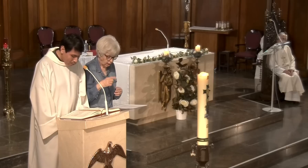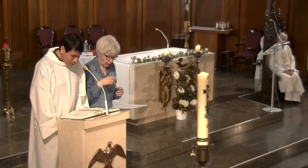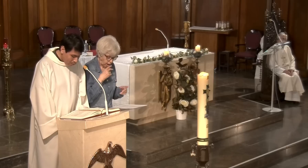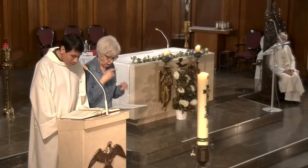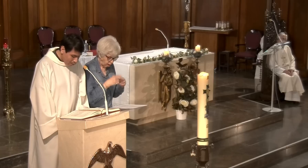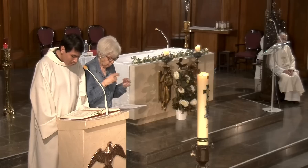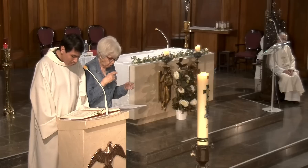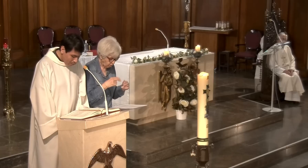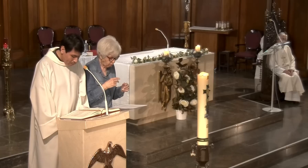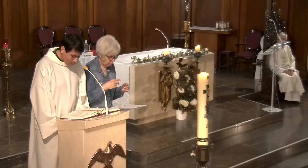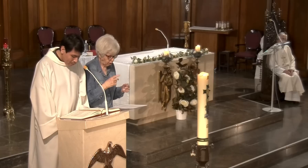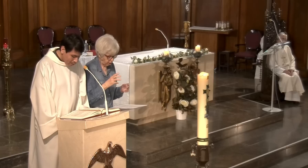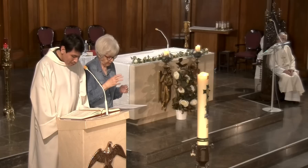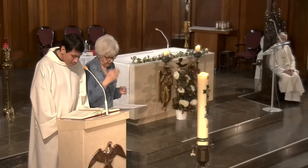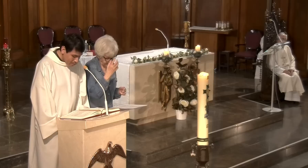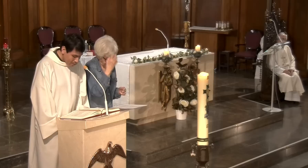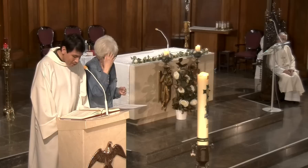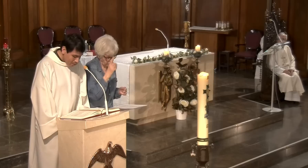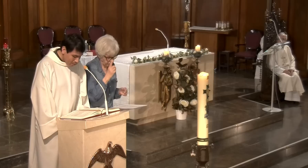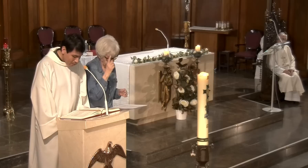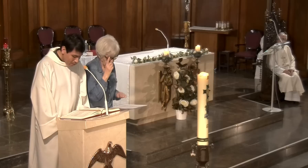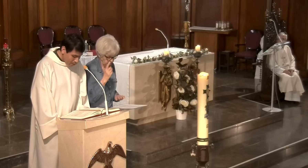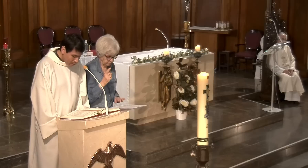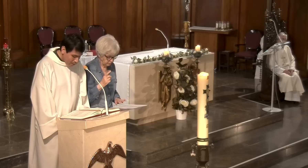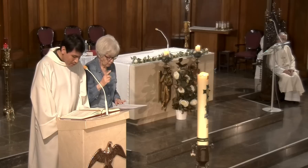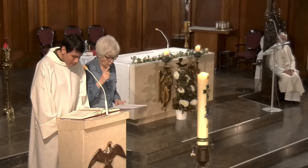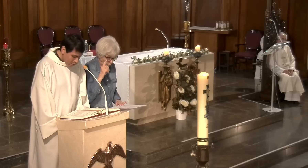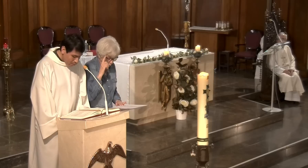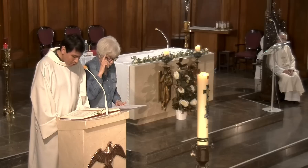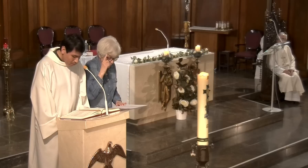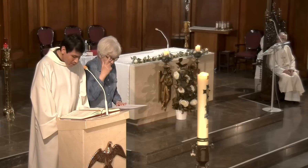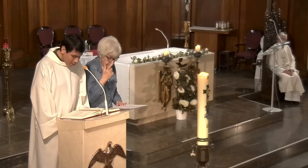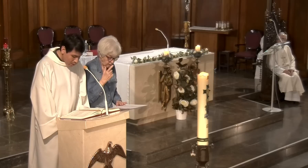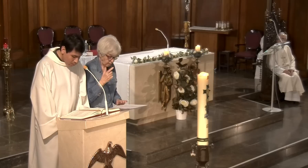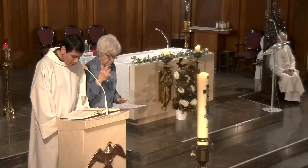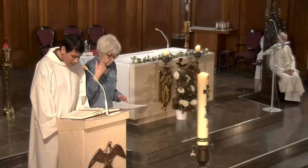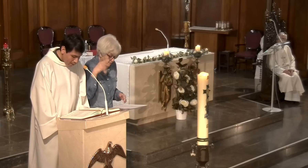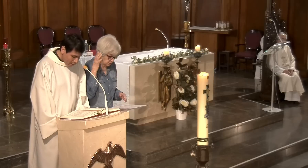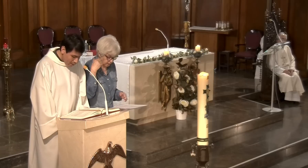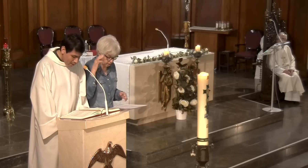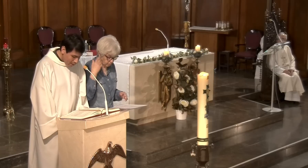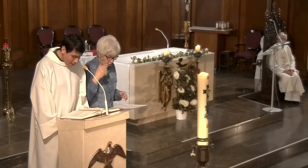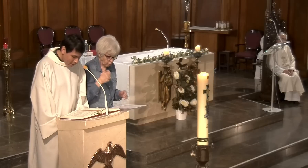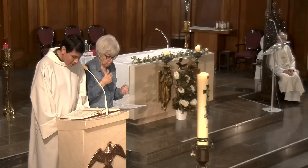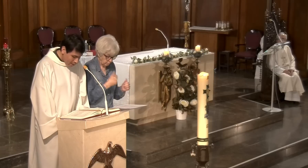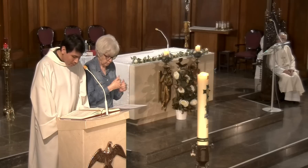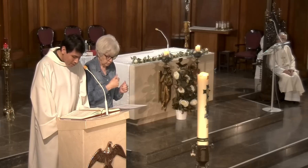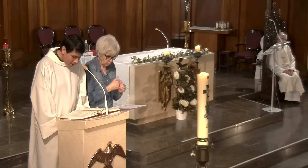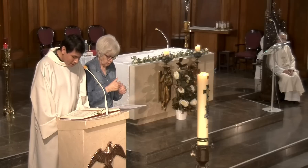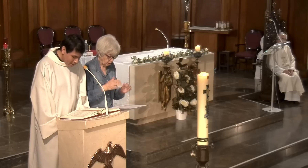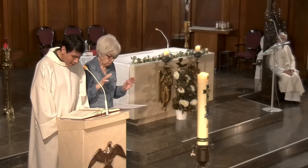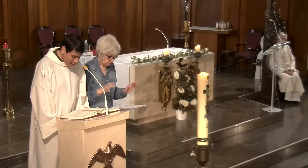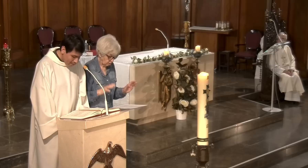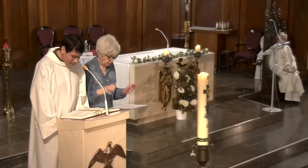preguntaron diciendo señor es ahora cuando vas a restaurar el reino a Israel